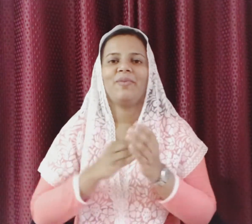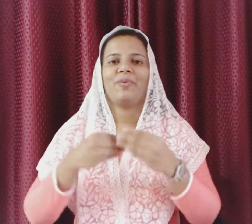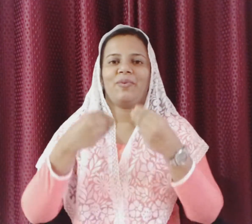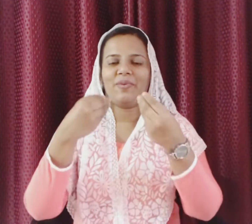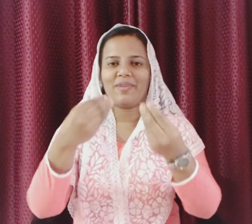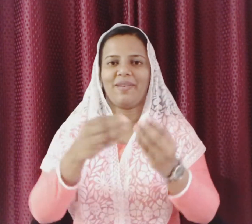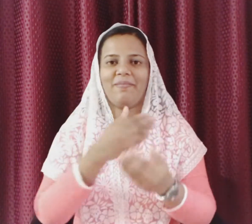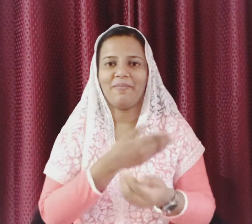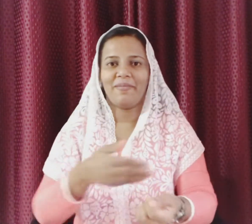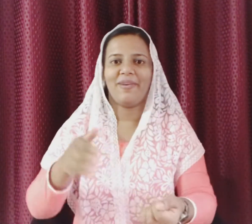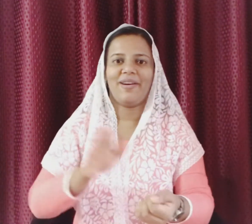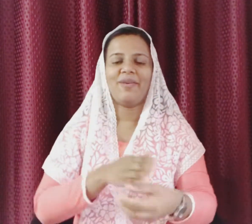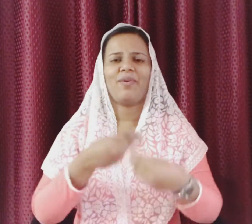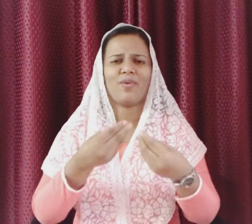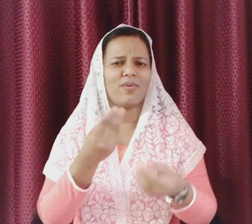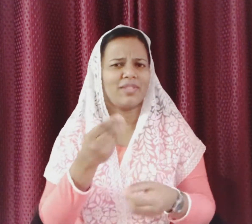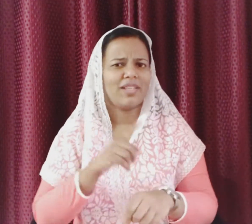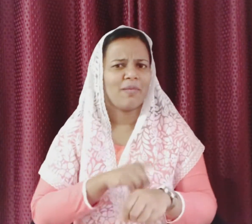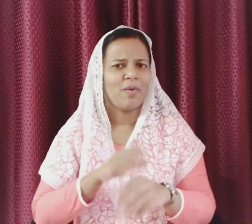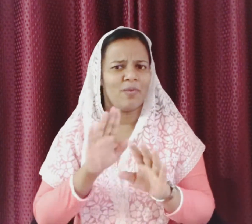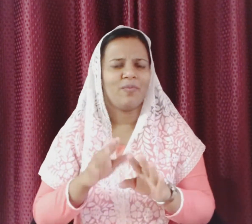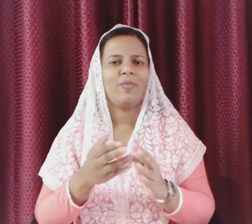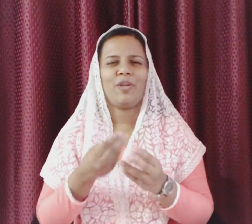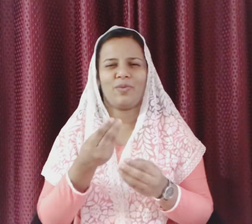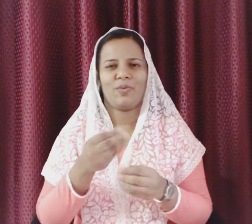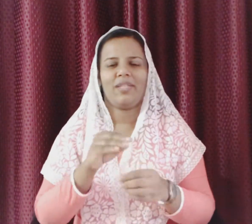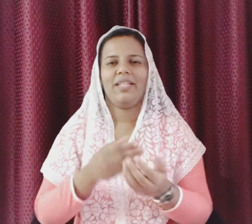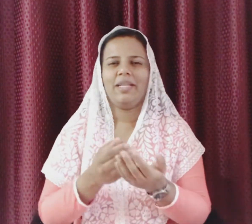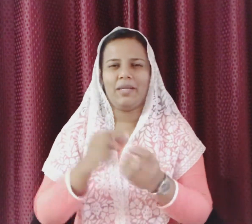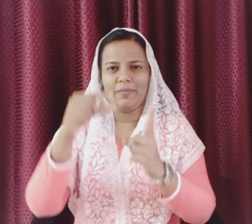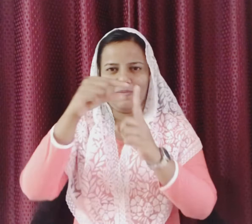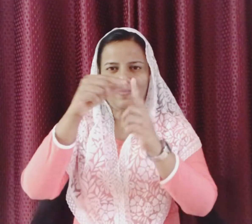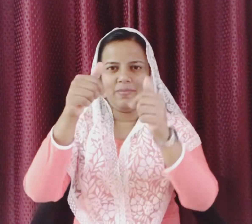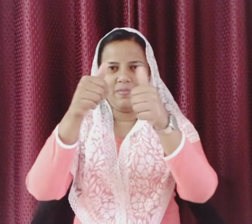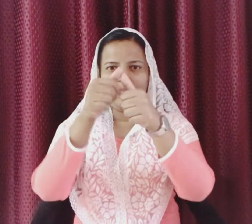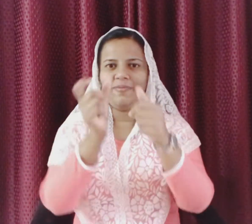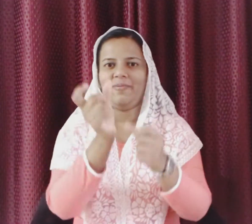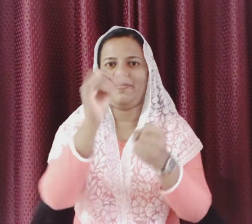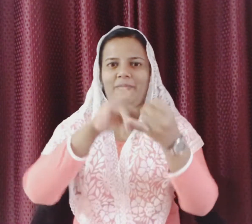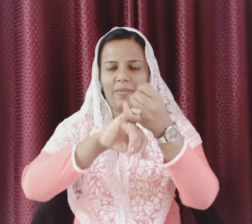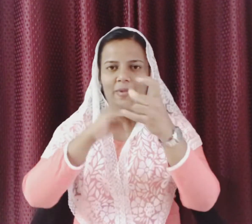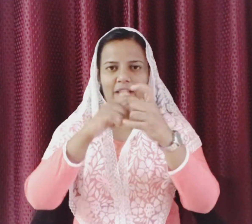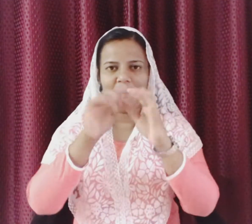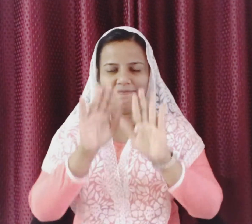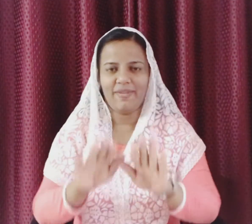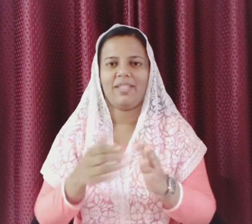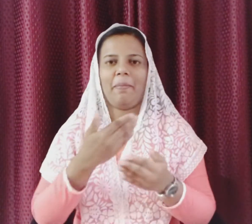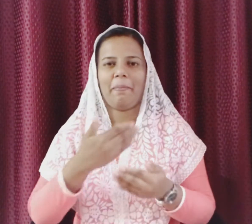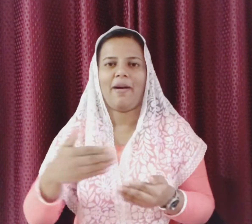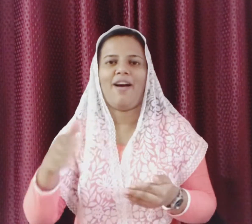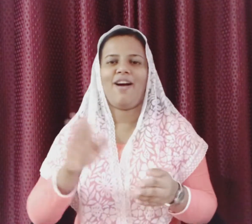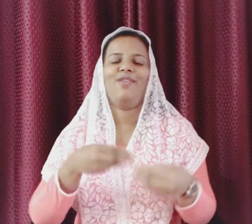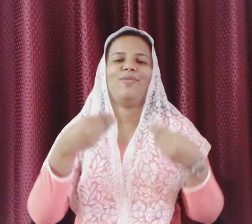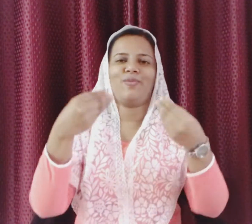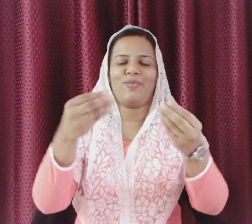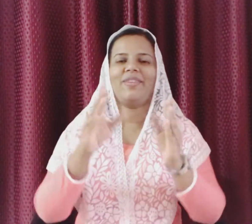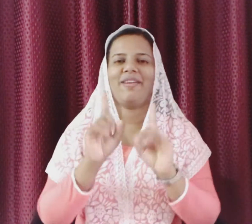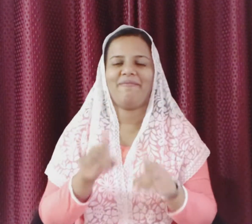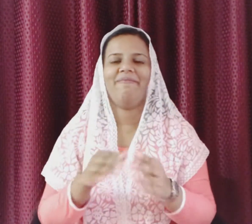ആമേൻ. നിയോഗമുള്ളവർ അല്പസമയം ഇതൊന്ന് പോസ് ചെയ്ത് വെച്ചിട്ട് പാട്ടുപാടി കർത്താവിനെ ആരാധിച്ചാട്ടു, കർത്താവിൻ്റെ നാമത്തെ ഉയർത്തിയാട്ടെ. ഹല്ലേലൂയ, ഞങ്ങളങ്ങേ